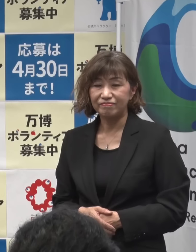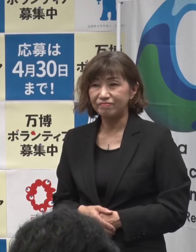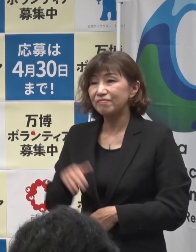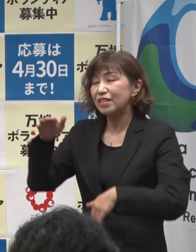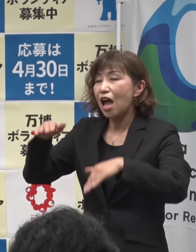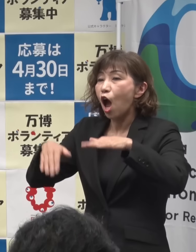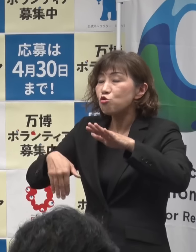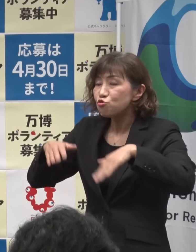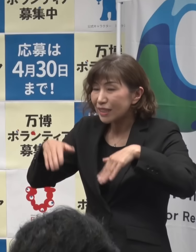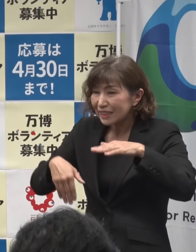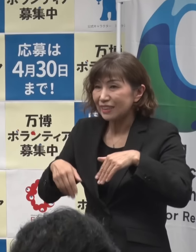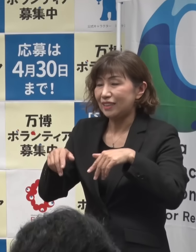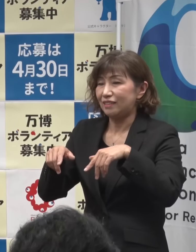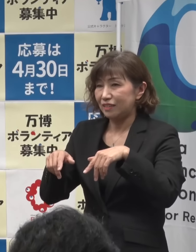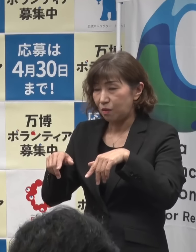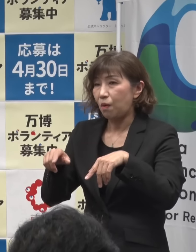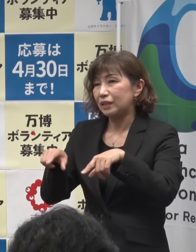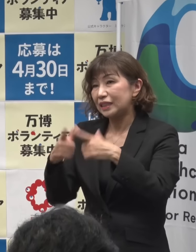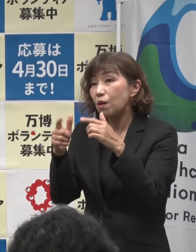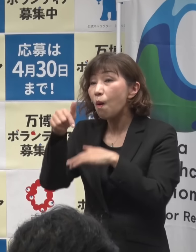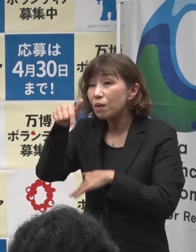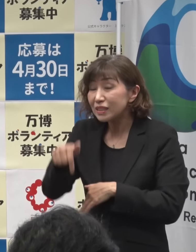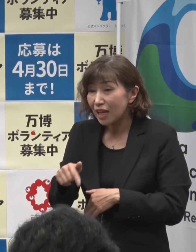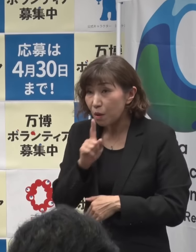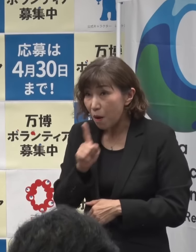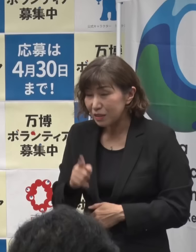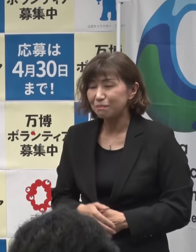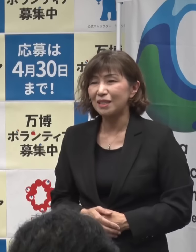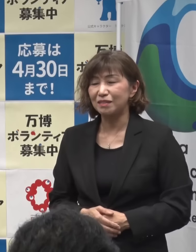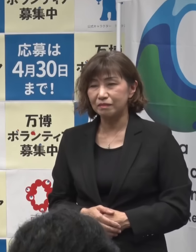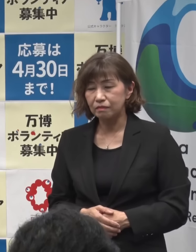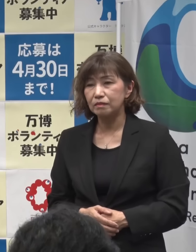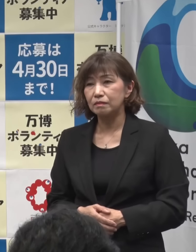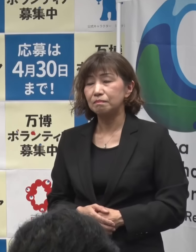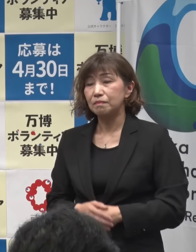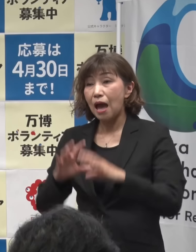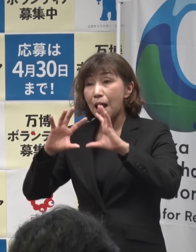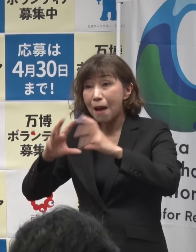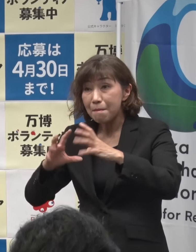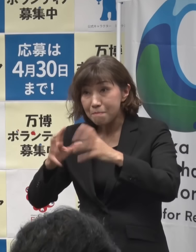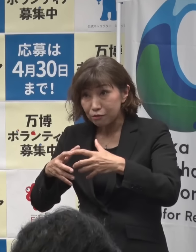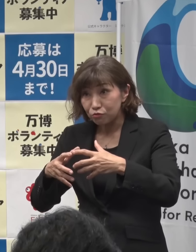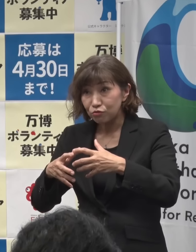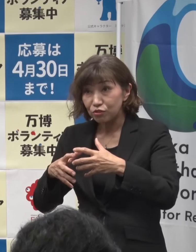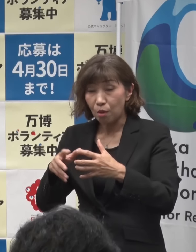フリーの木下です。万博 の、 防災について伺います。